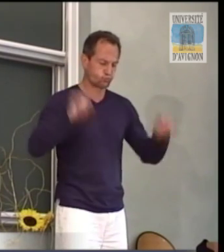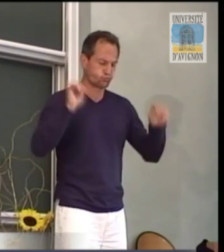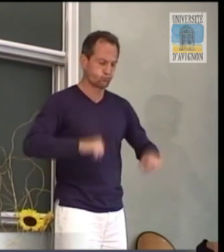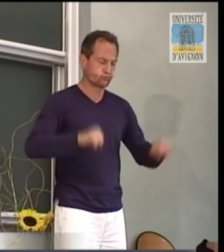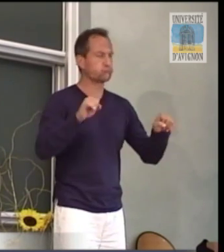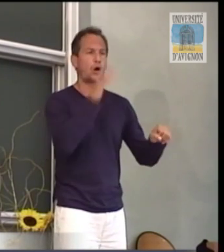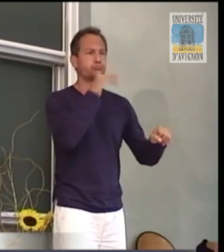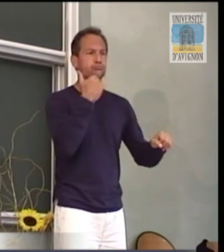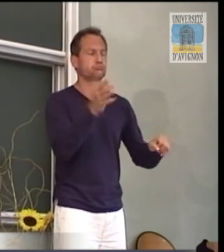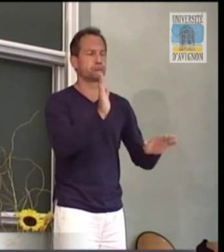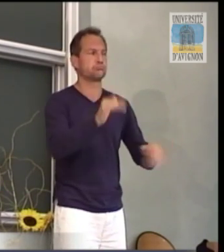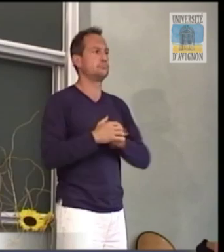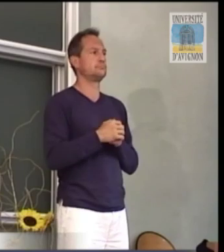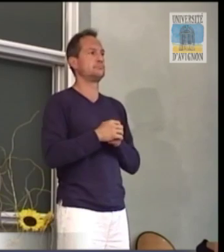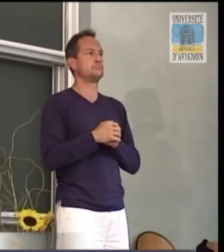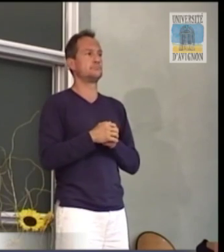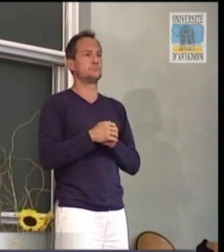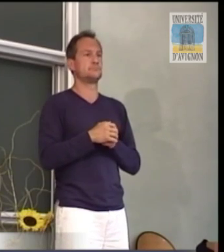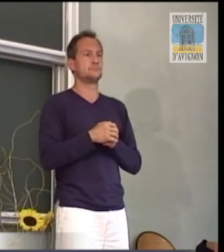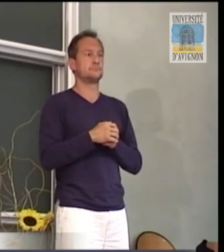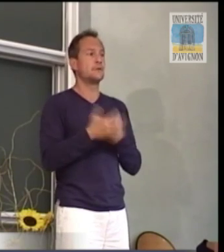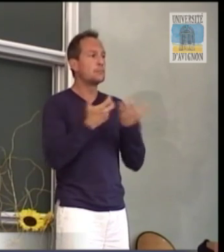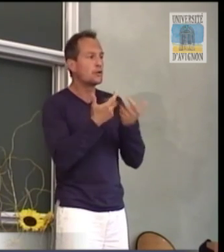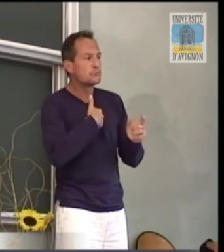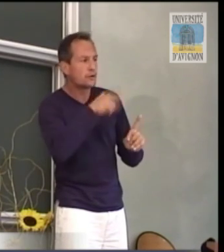choses, que ce soit d'ailleurs des gens valides ou pas,